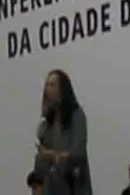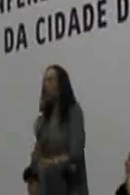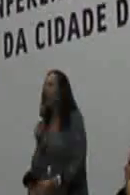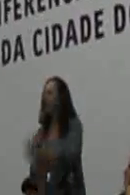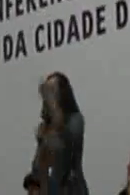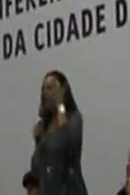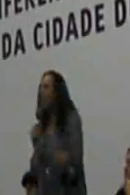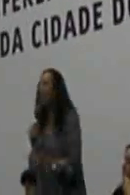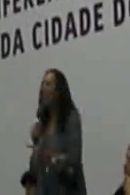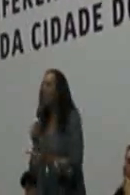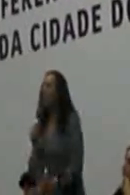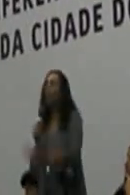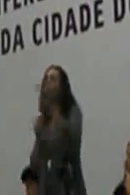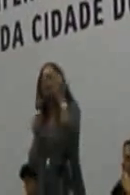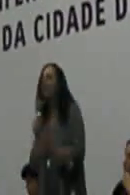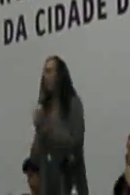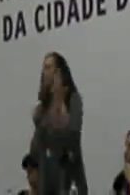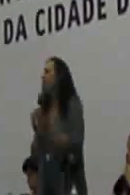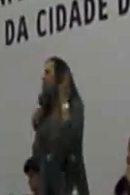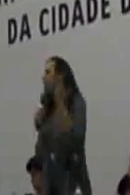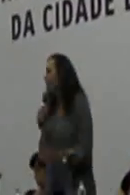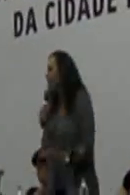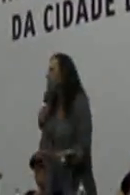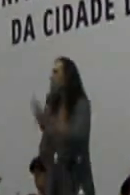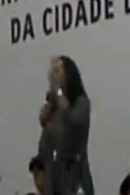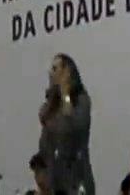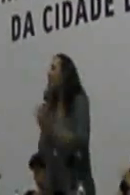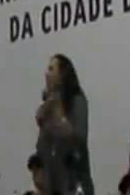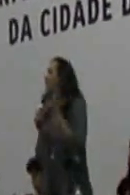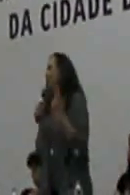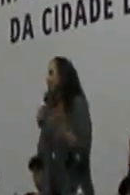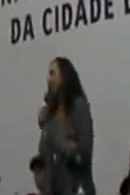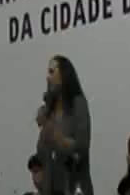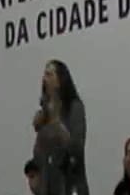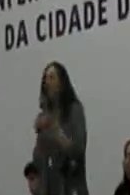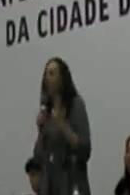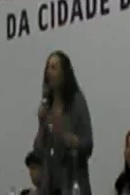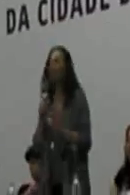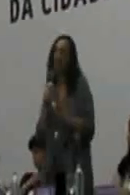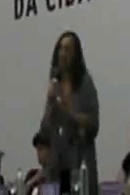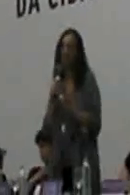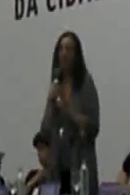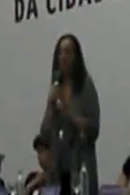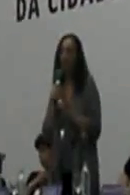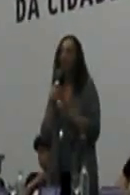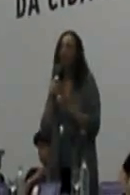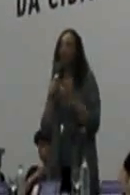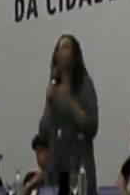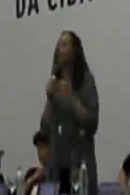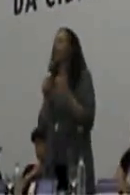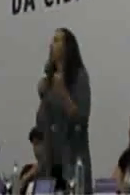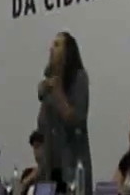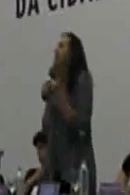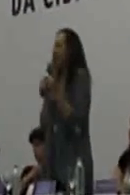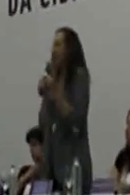evasão escolar, repetência ou repetição de ato violento de quem vive em lar violento, as crianças e jovens. Então,